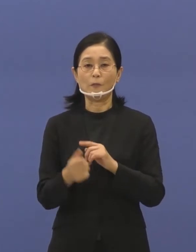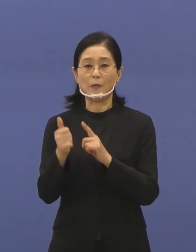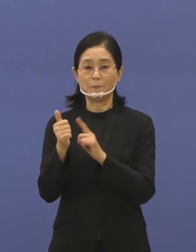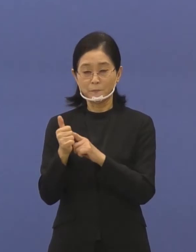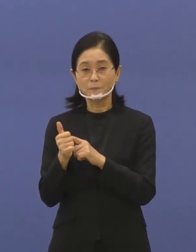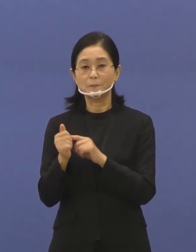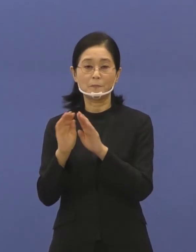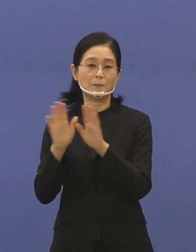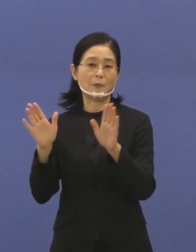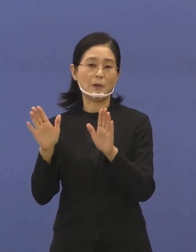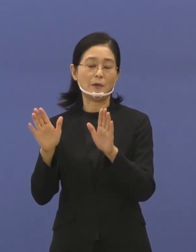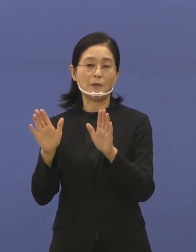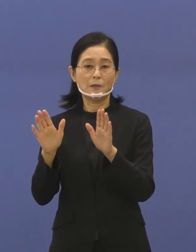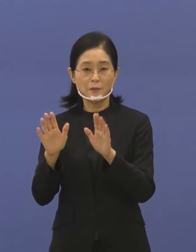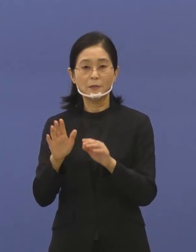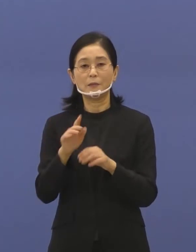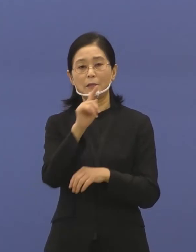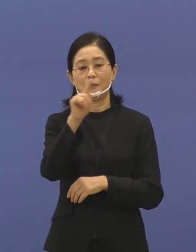ので